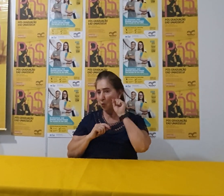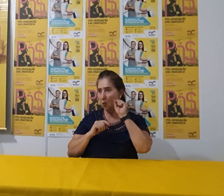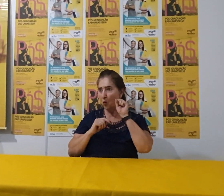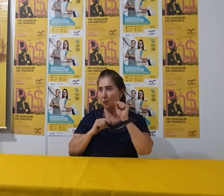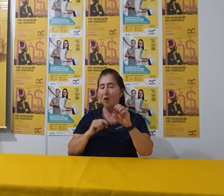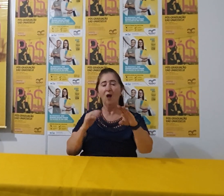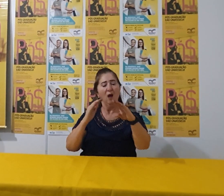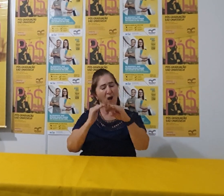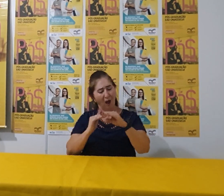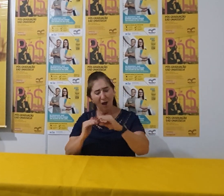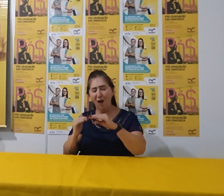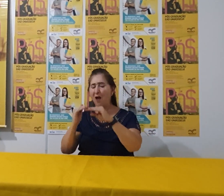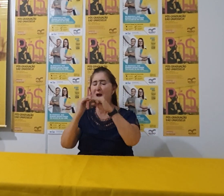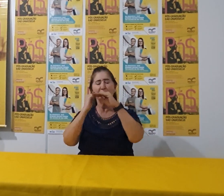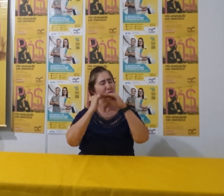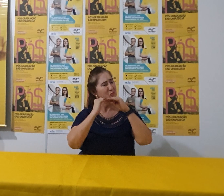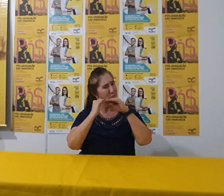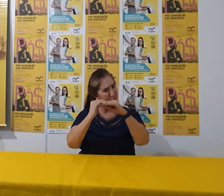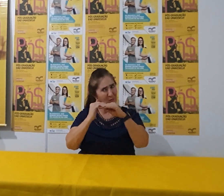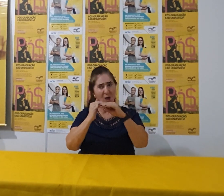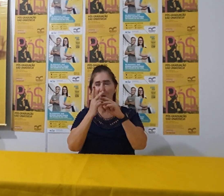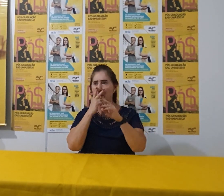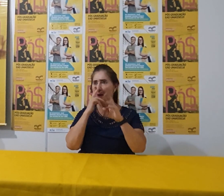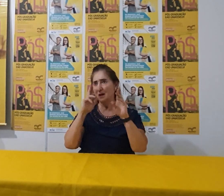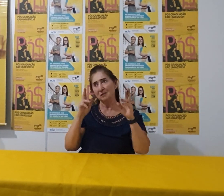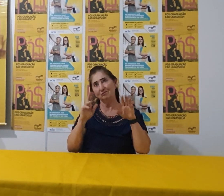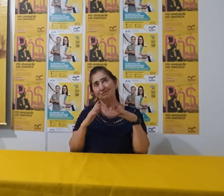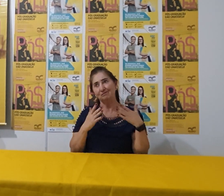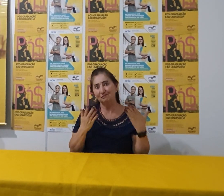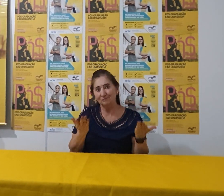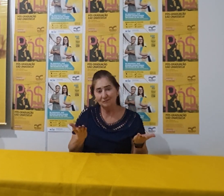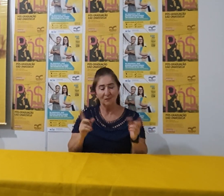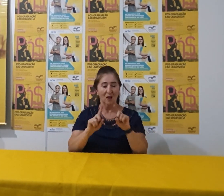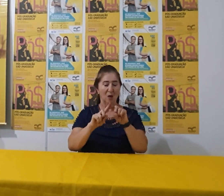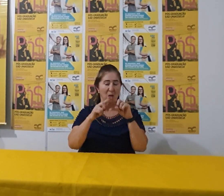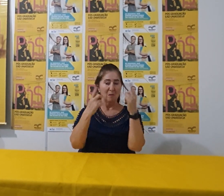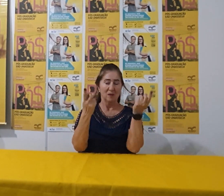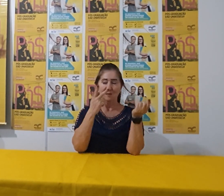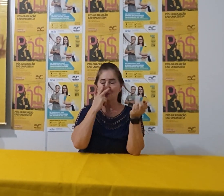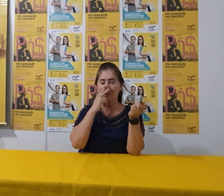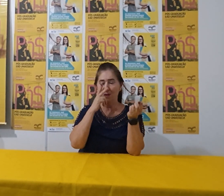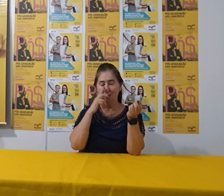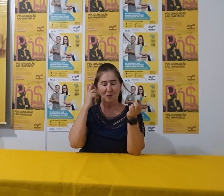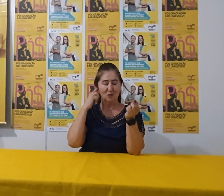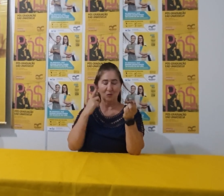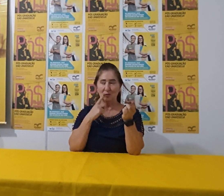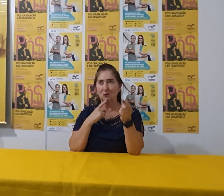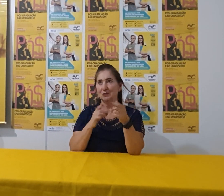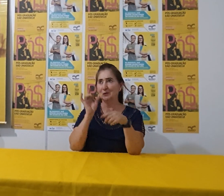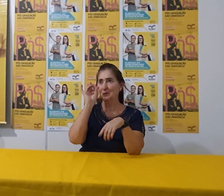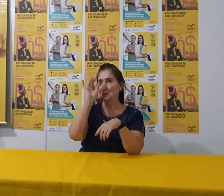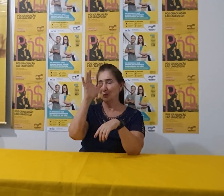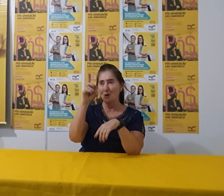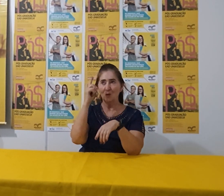intelectual parecidos, mas os surdos eram ligados ao pensamento concreto, tendo